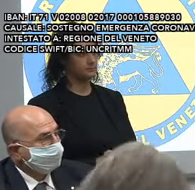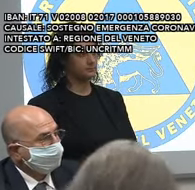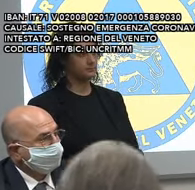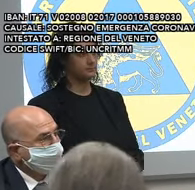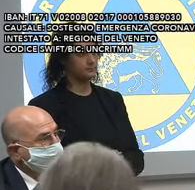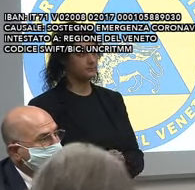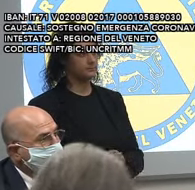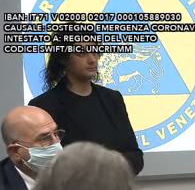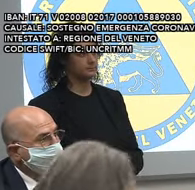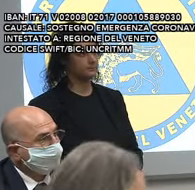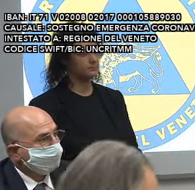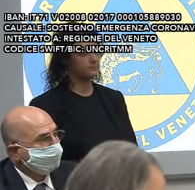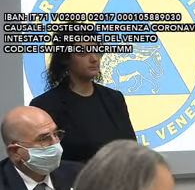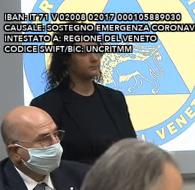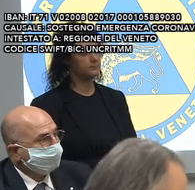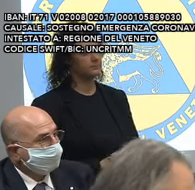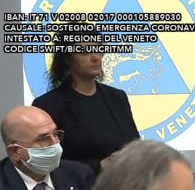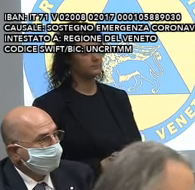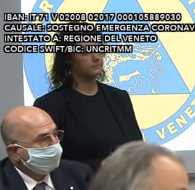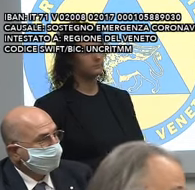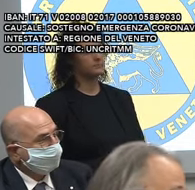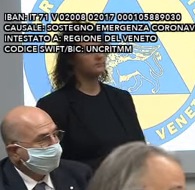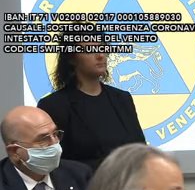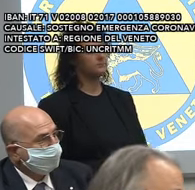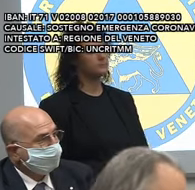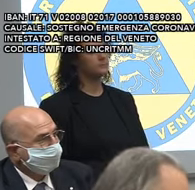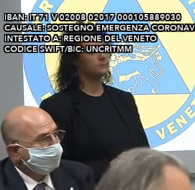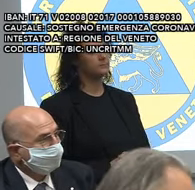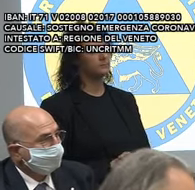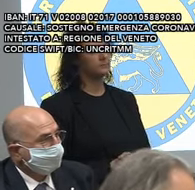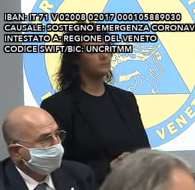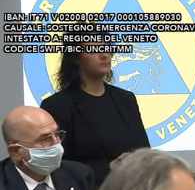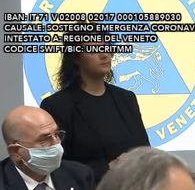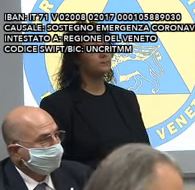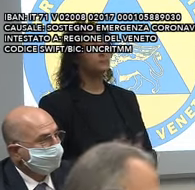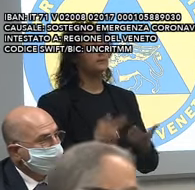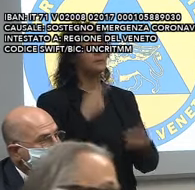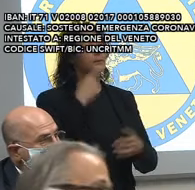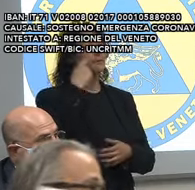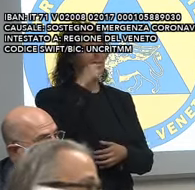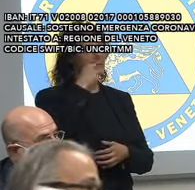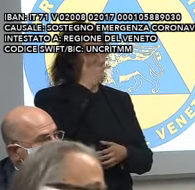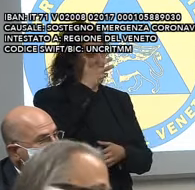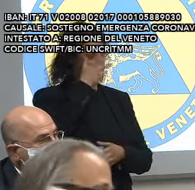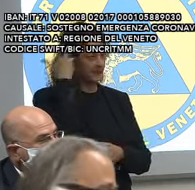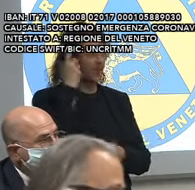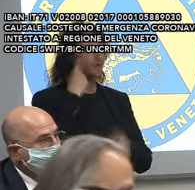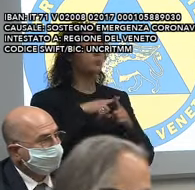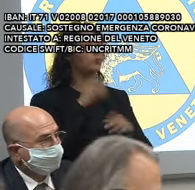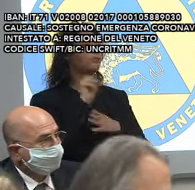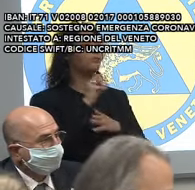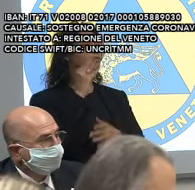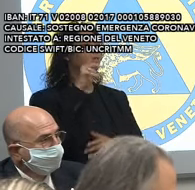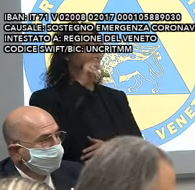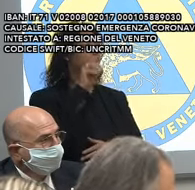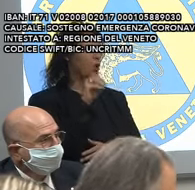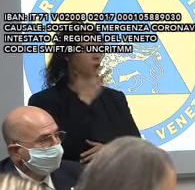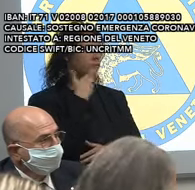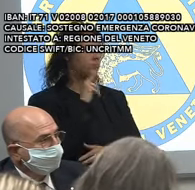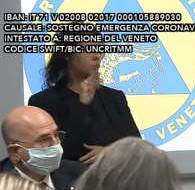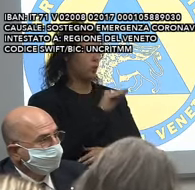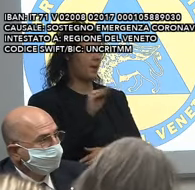a due interlocutori diversi, però le domande sono le stesse, cioè al governatore Zaia e al direttore Pivoni. In